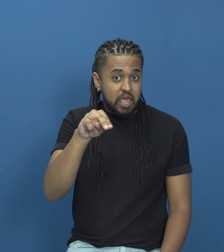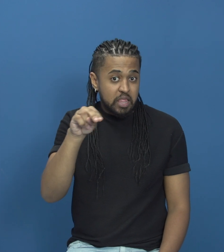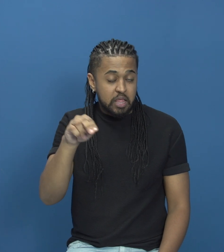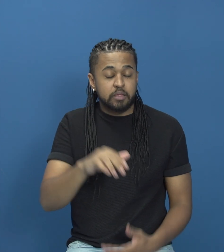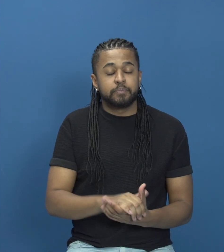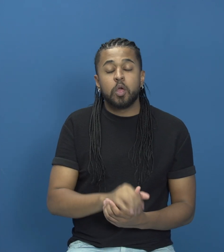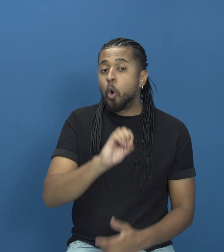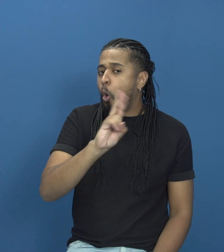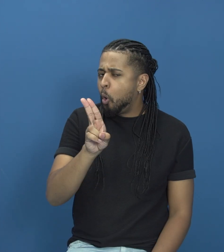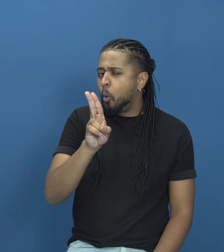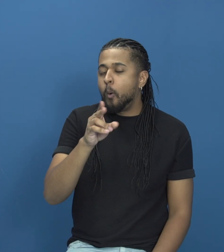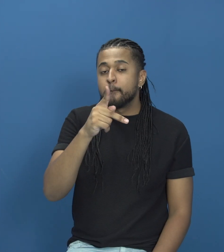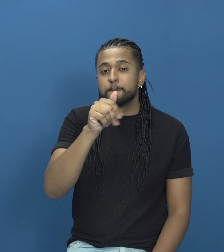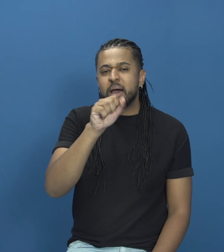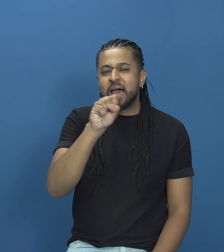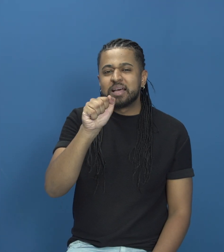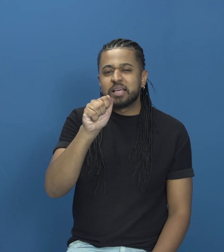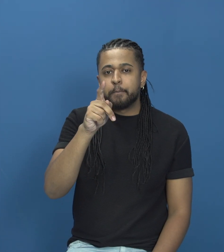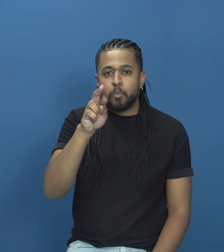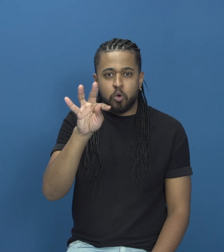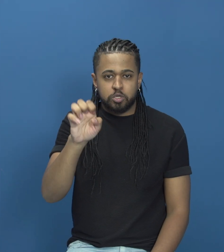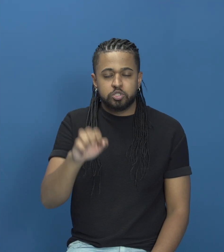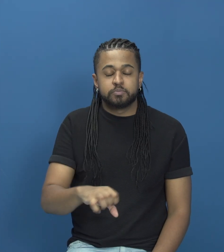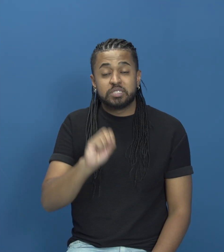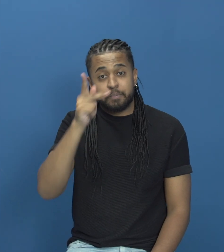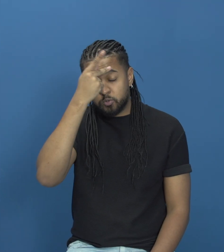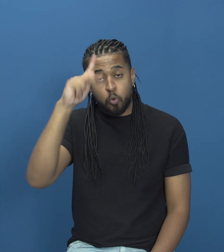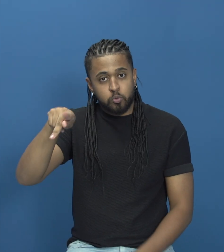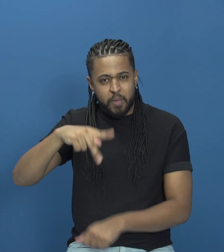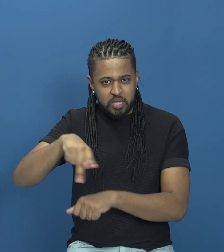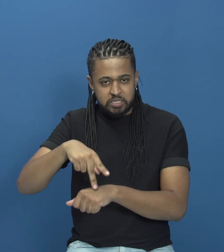CRNM ou passaporte.